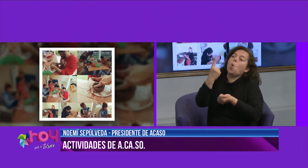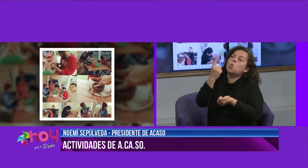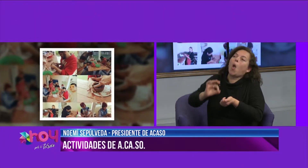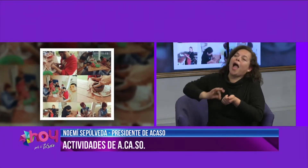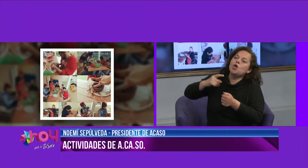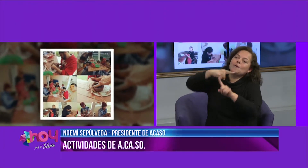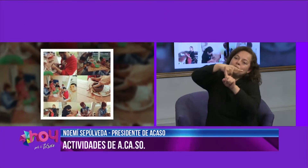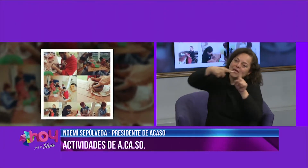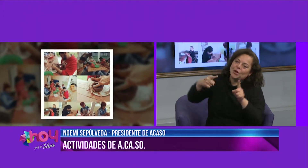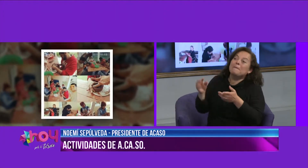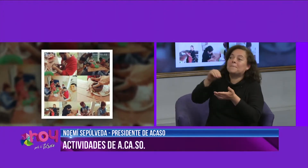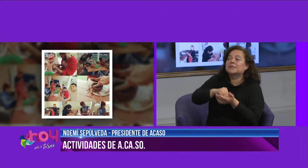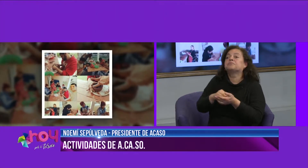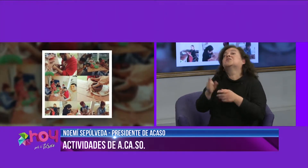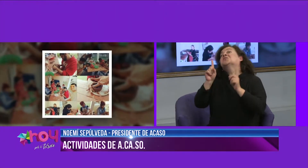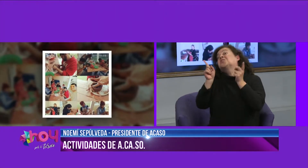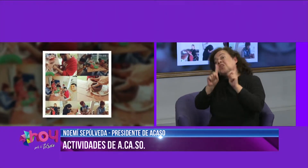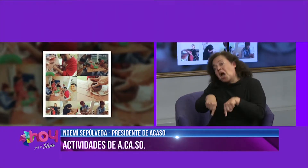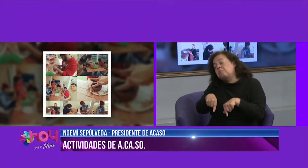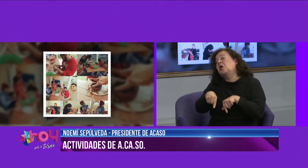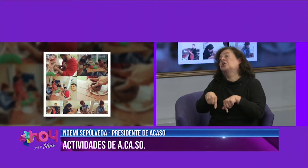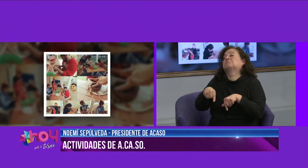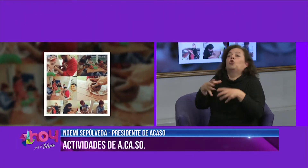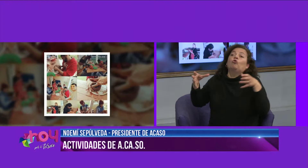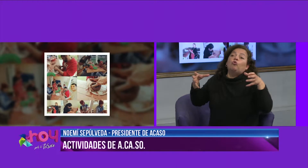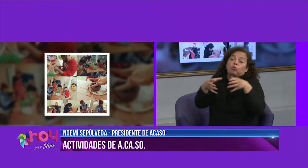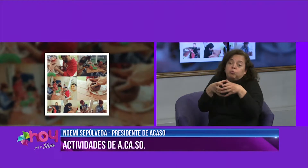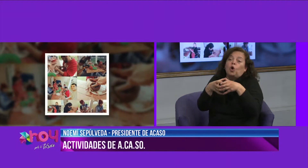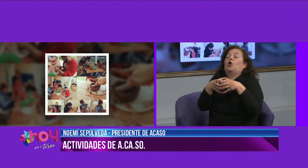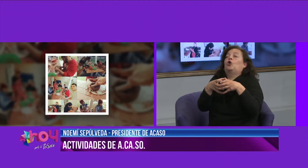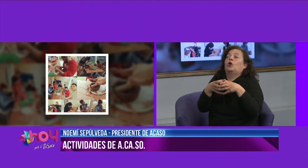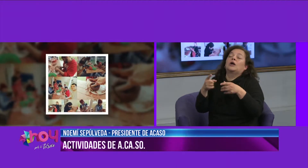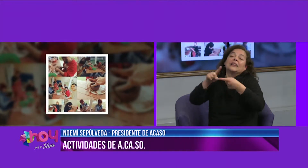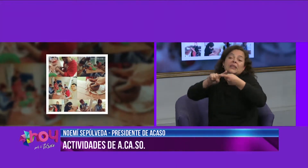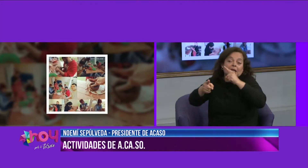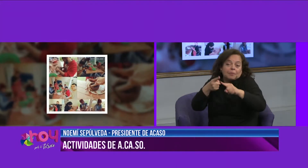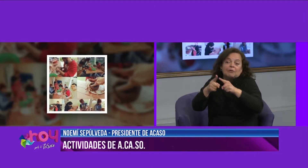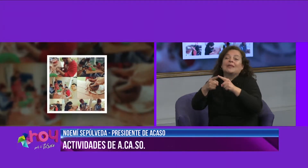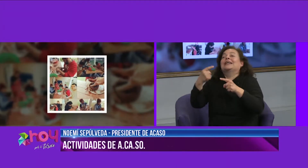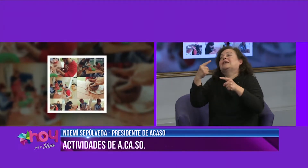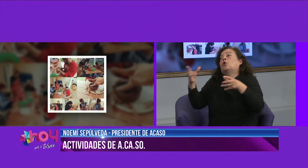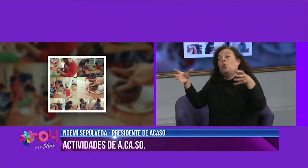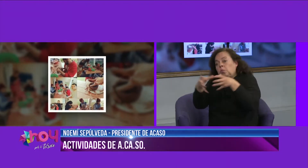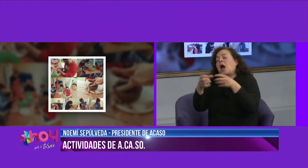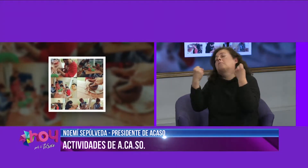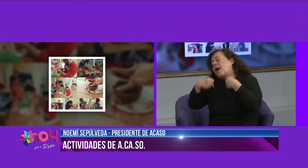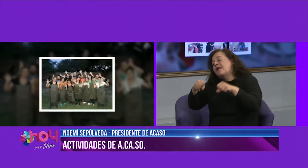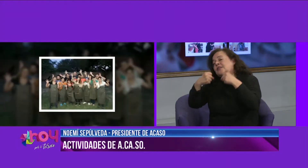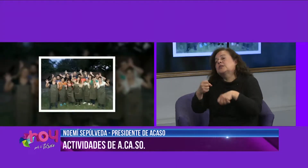8 meses el curso básico, en total es 1 año y medio. Nosotros ahora tenemos un grupo de intérpretes también que viene